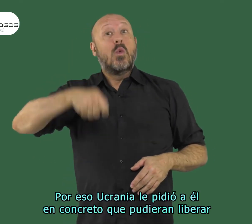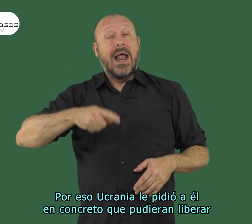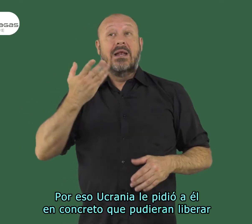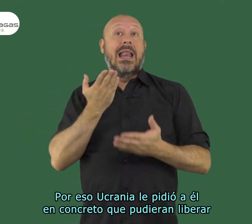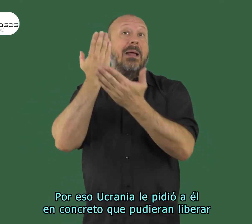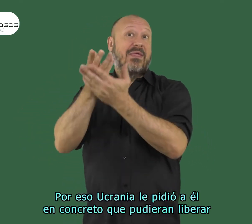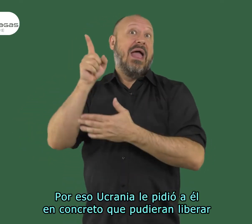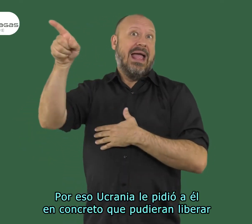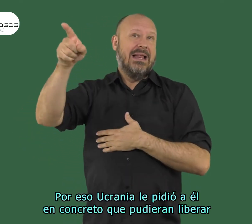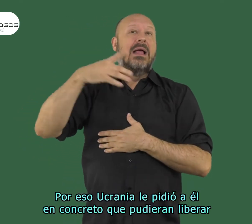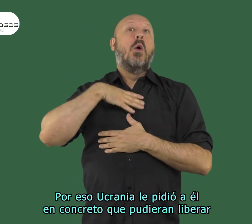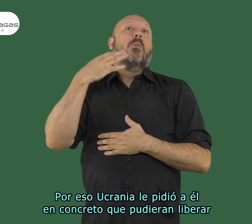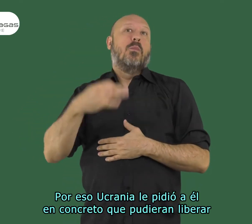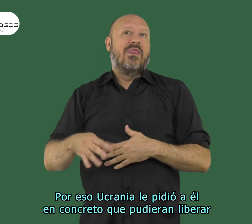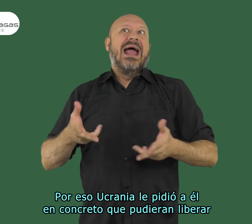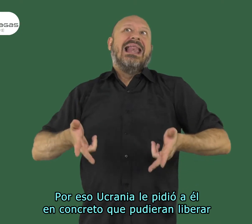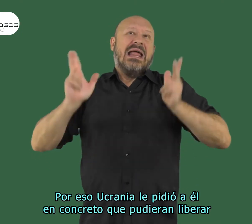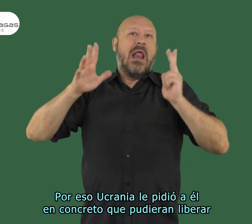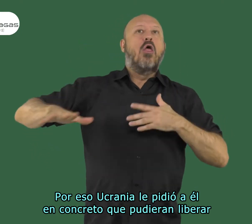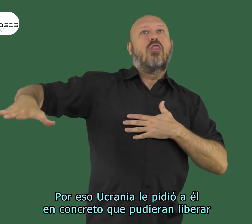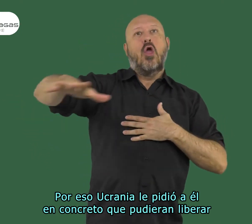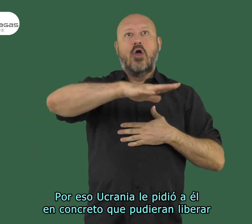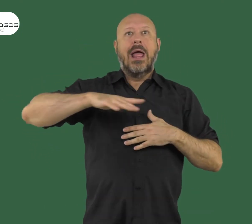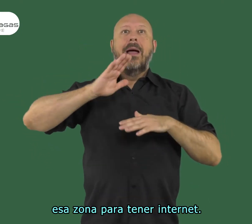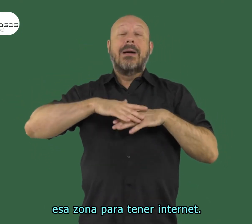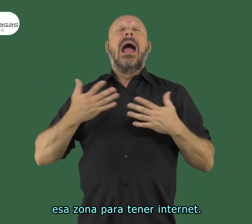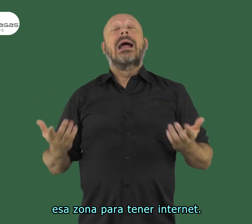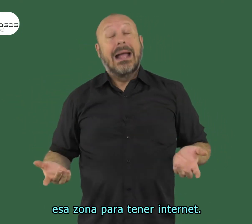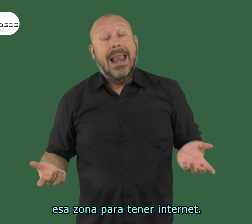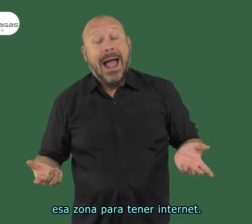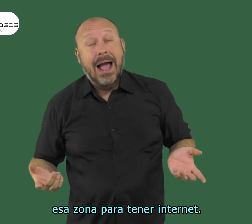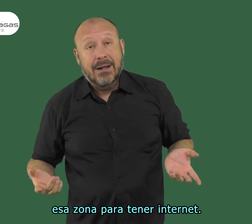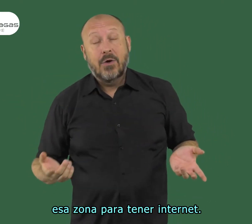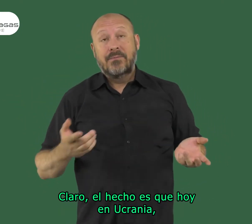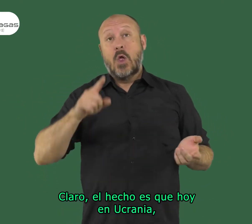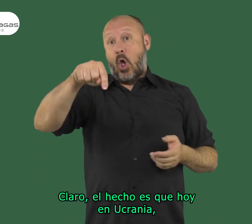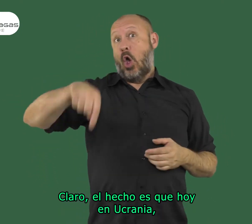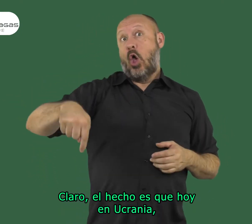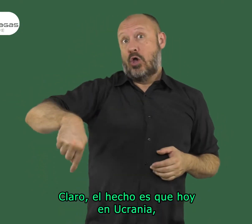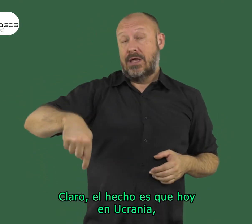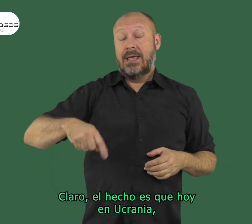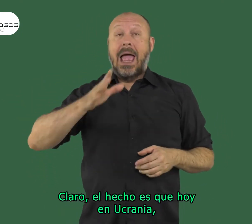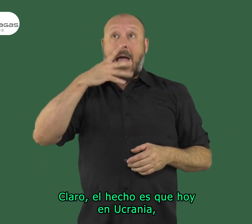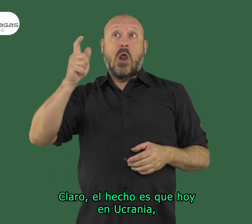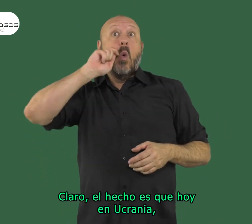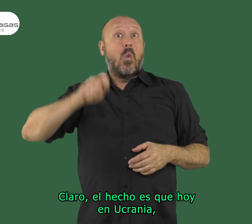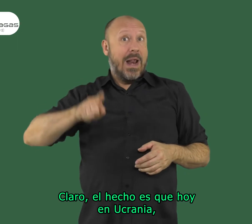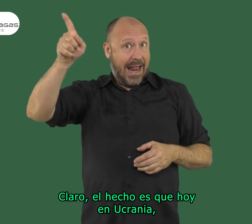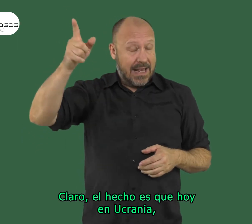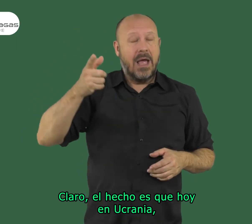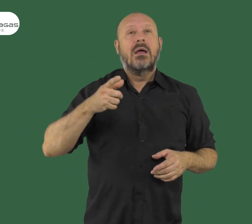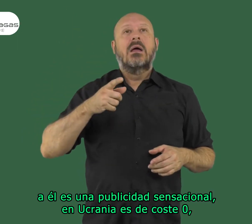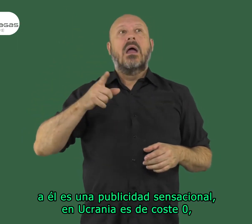eso Ucrania le pidió a él en concreto que pudieran liberar esa zona para tener internet. Claro, pero el hecho es que hoy